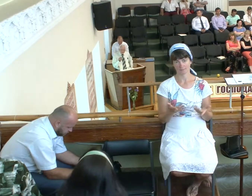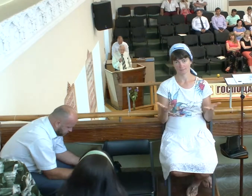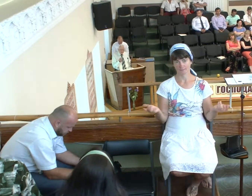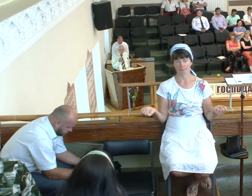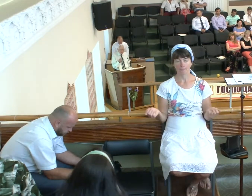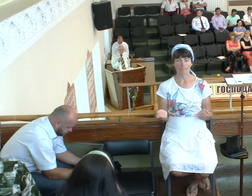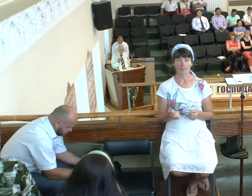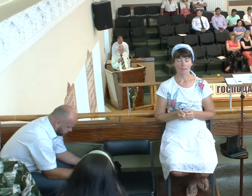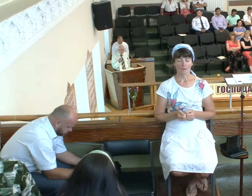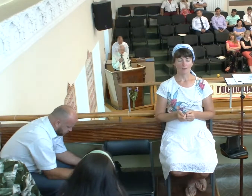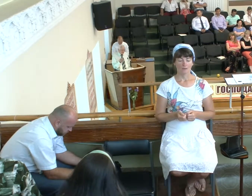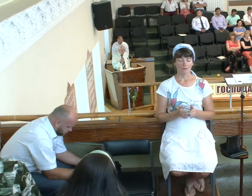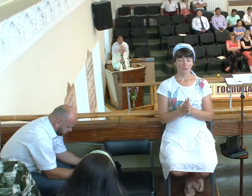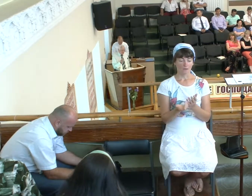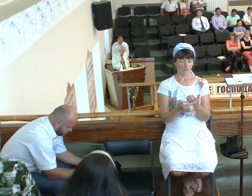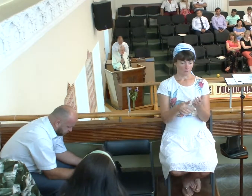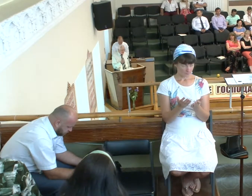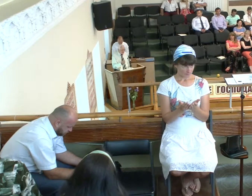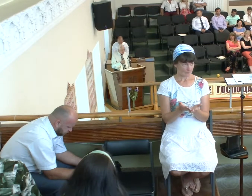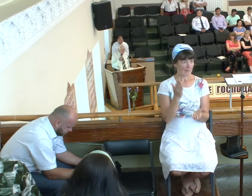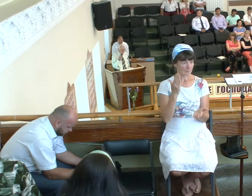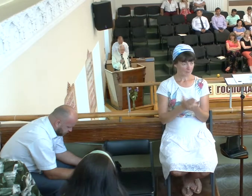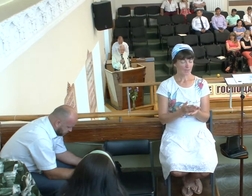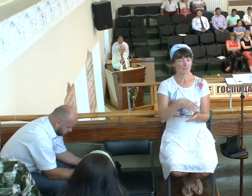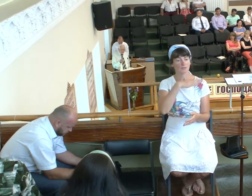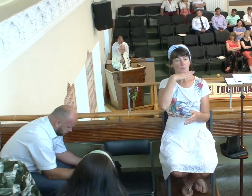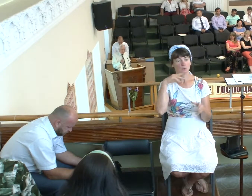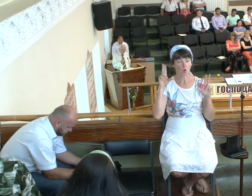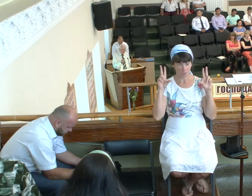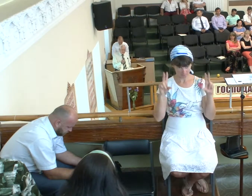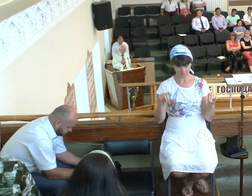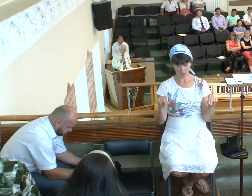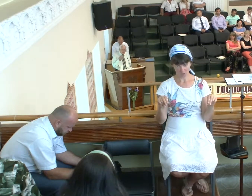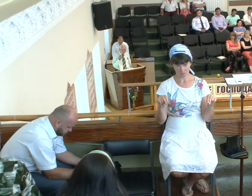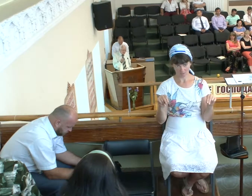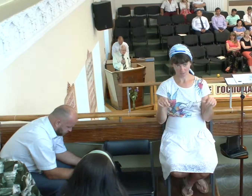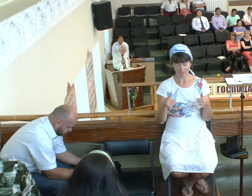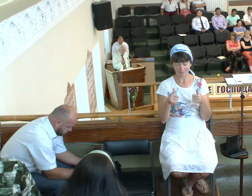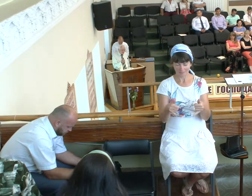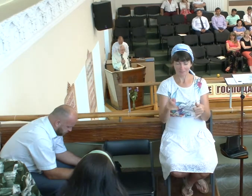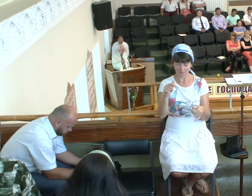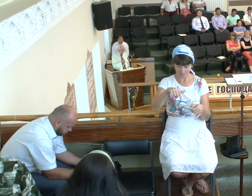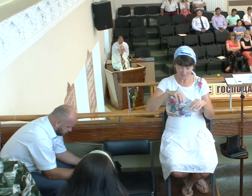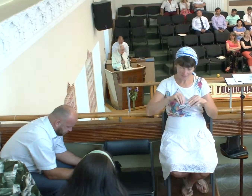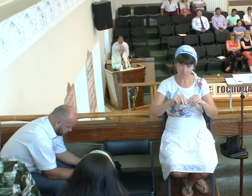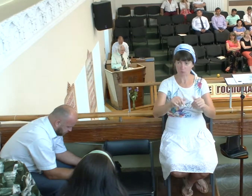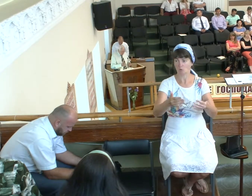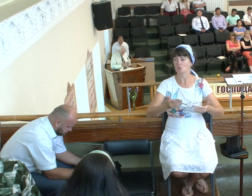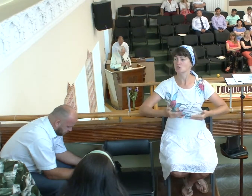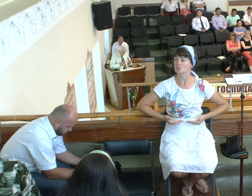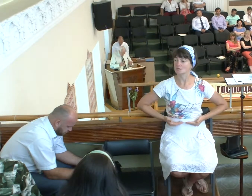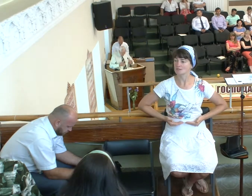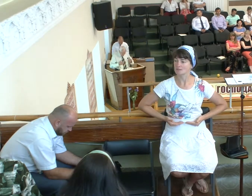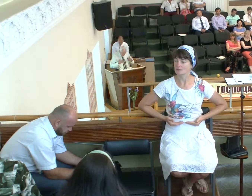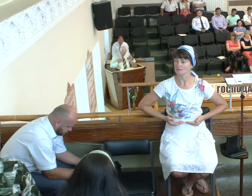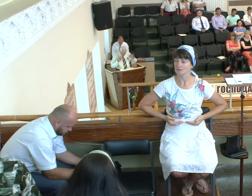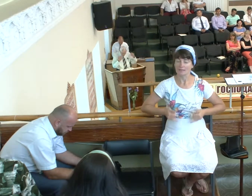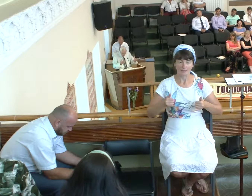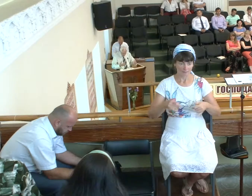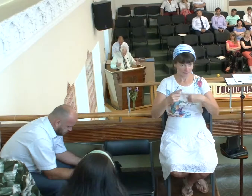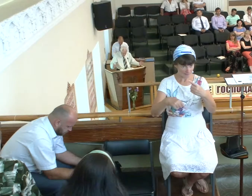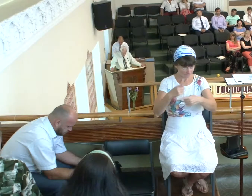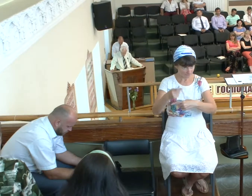Писание имеет очень много обетований для настоящей жизни, для вечной жизни, для того, чтобы вера